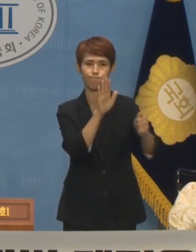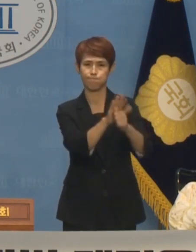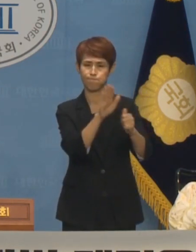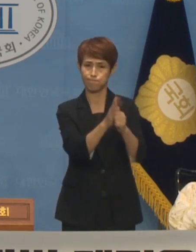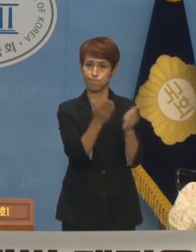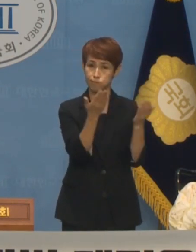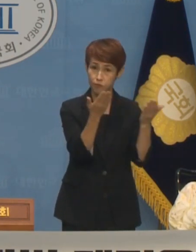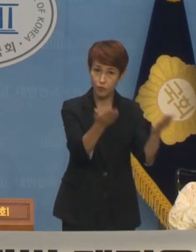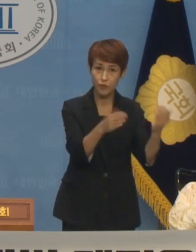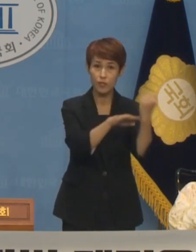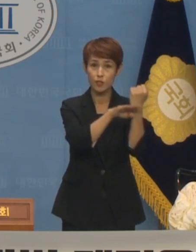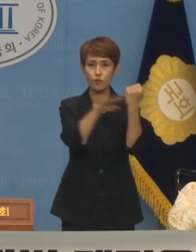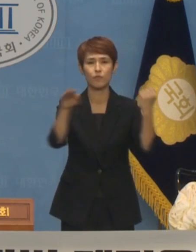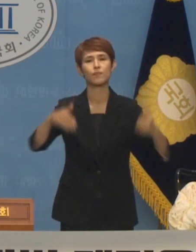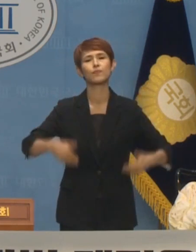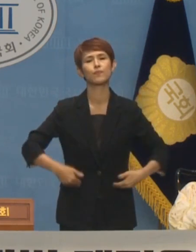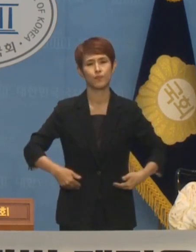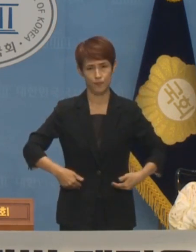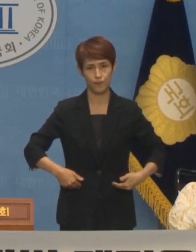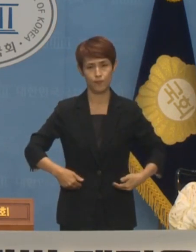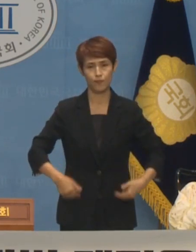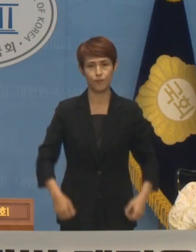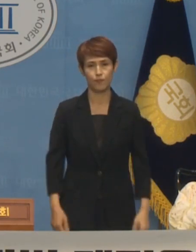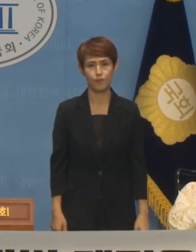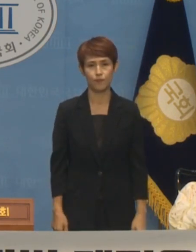지원하는 기준이 되어야 한다.